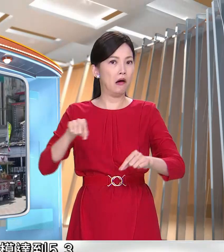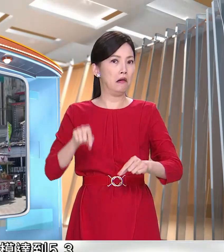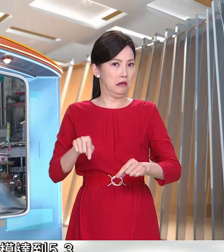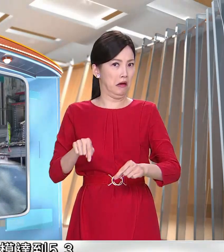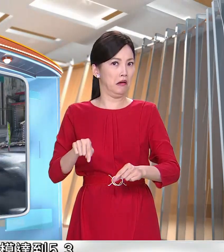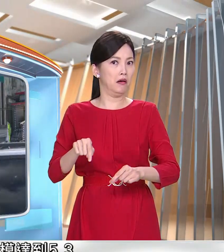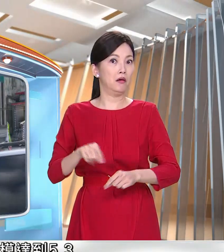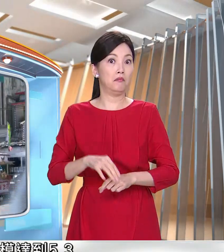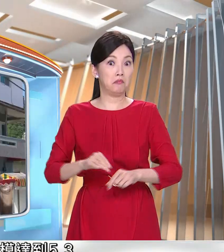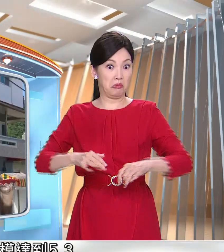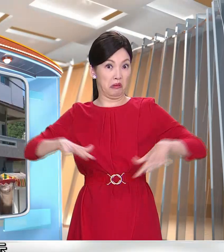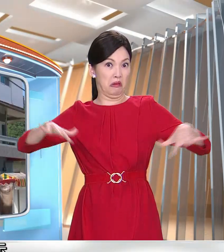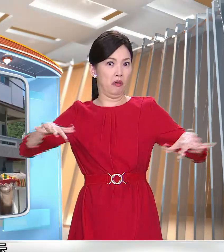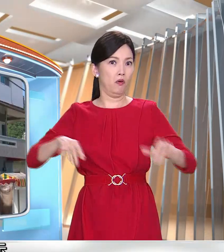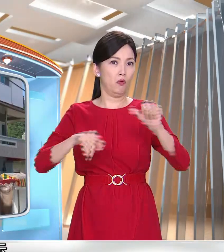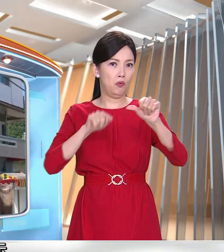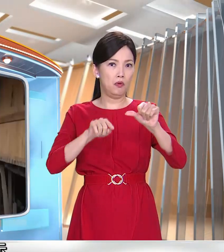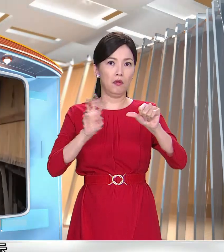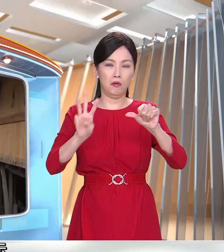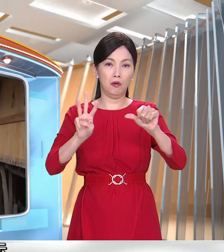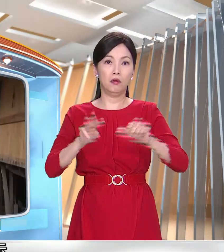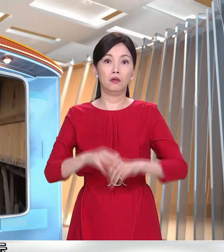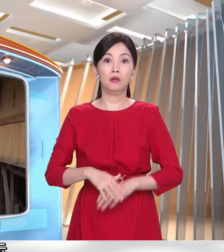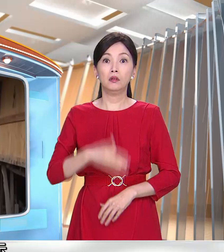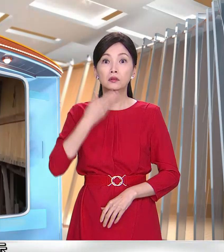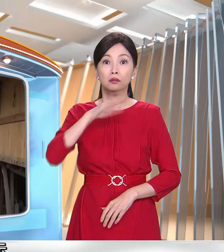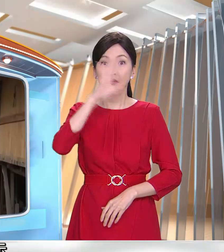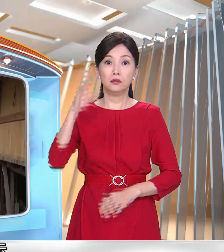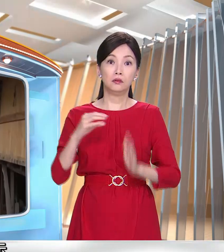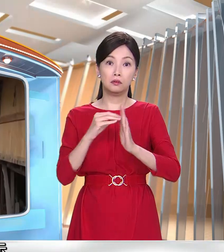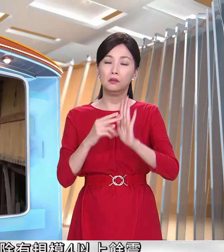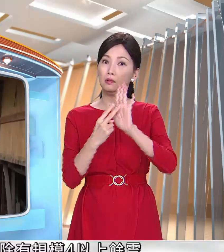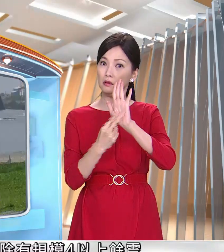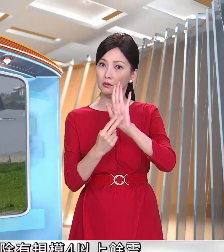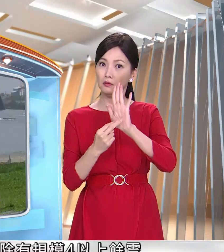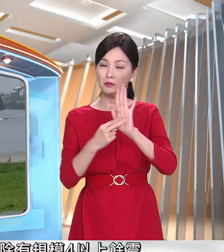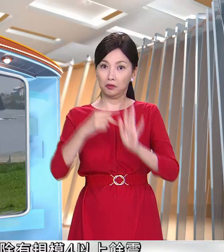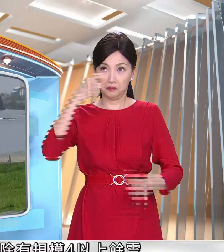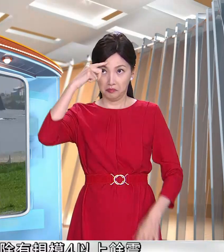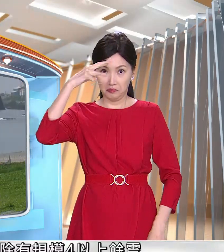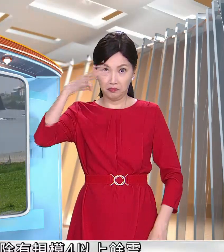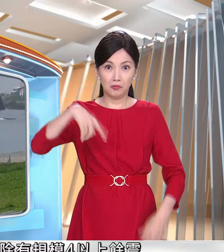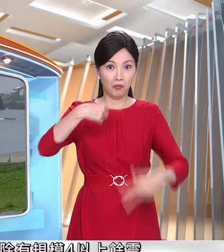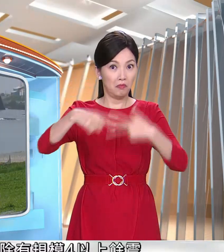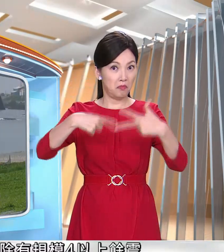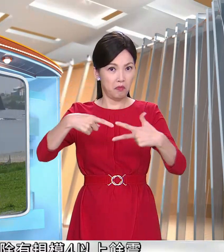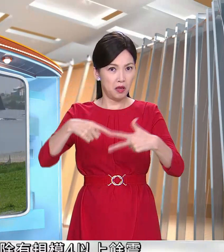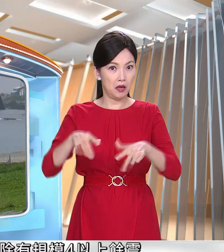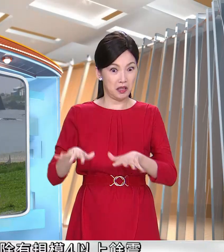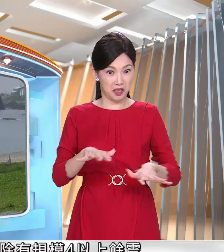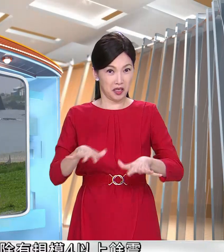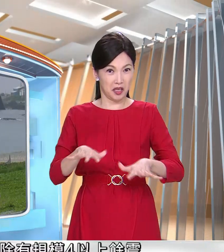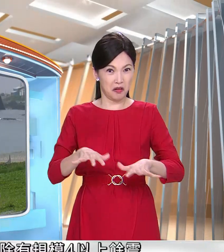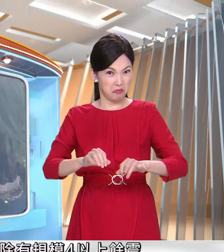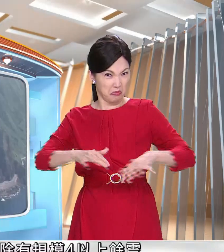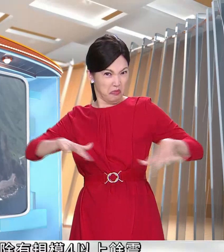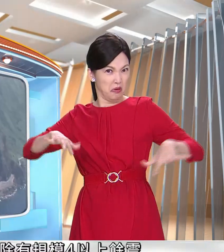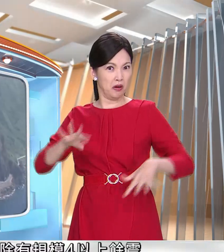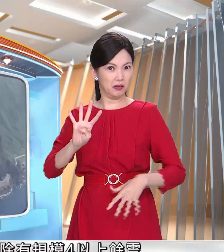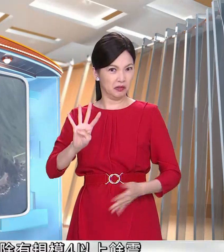5.3。对此，气象局表示，未来一周内不排除有规模4以上的余